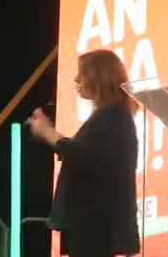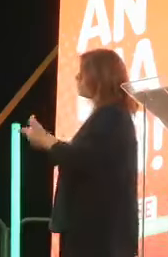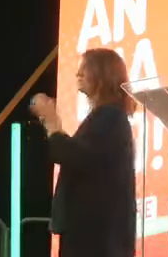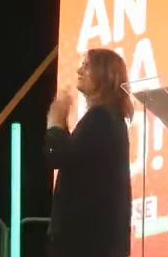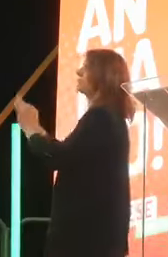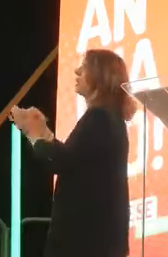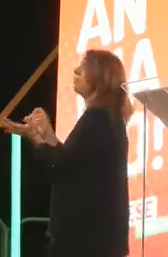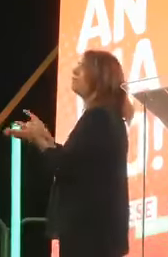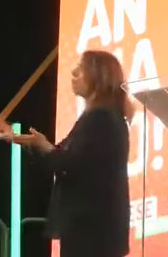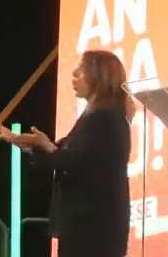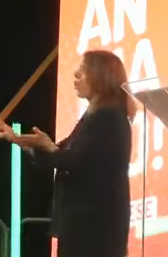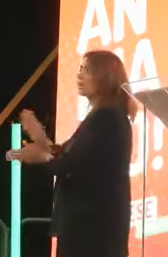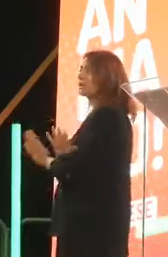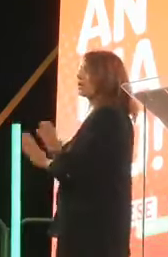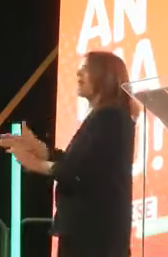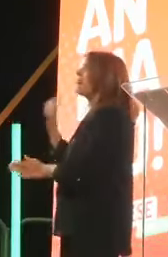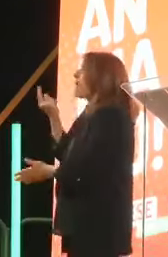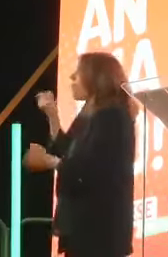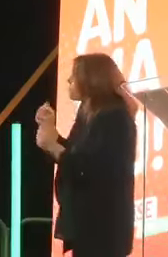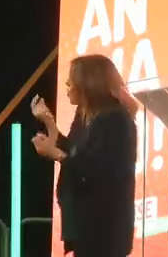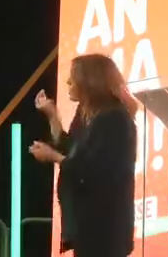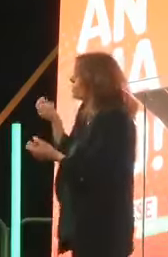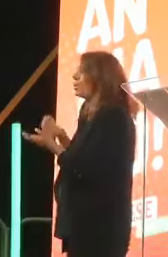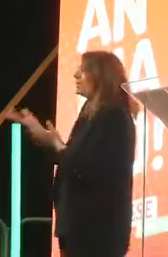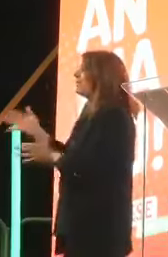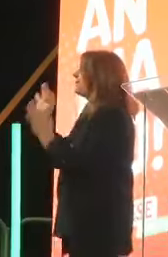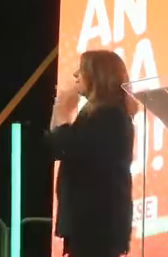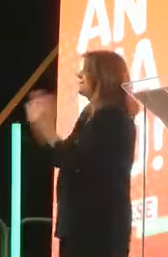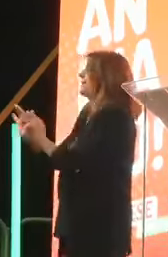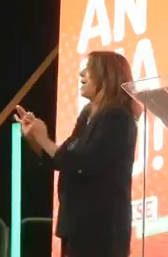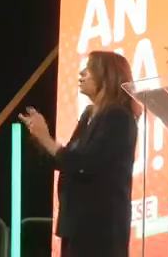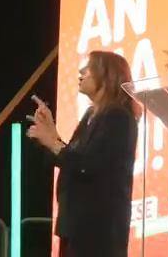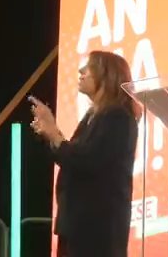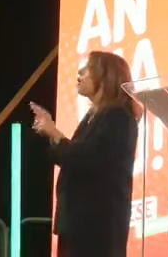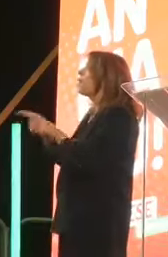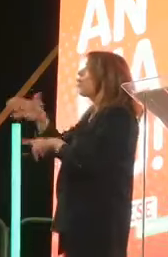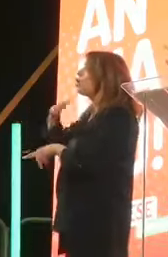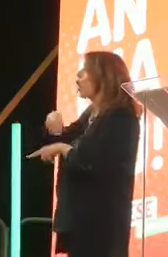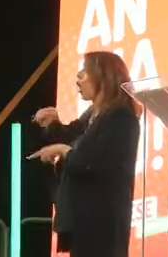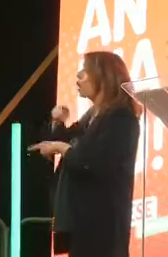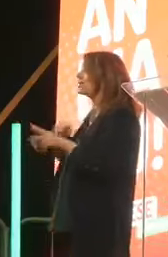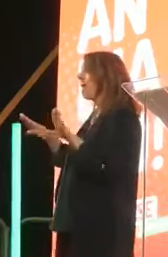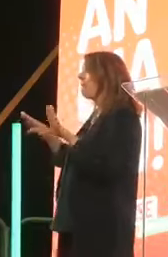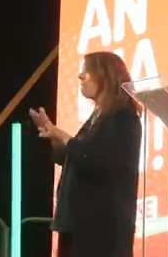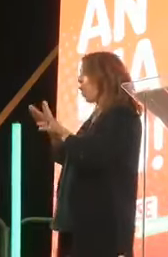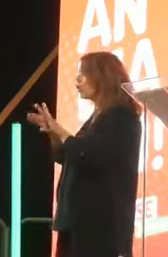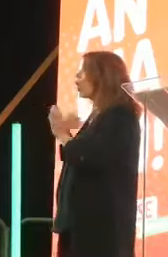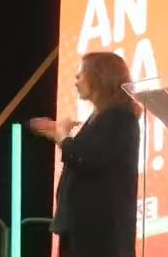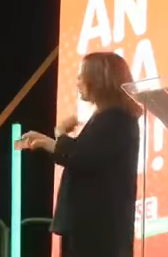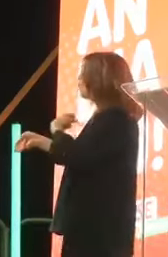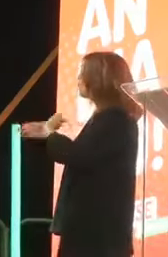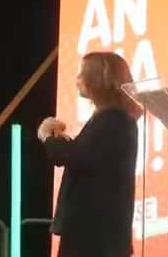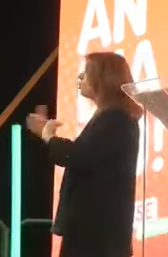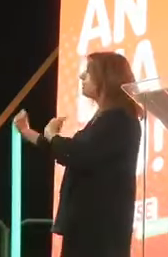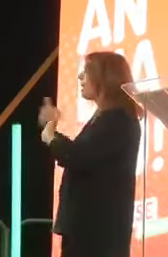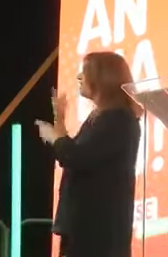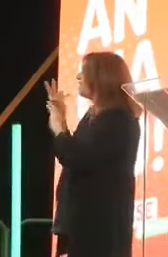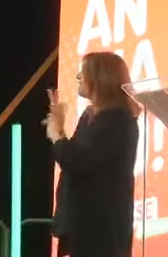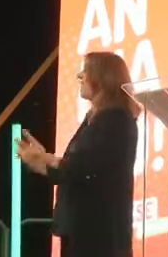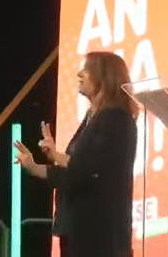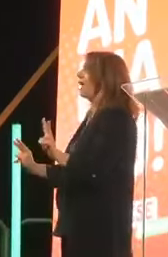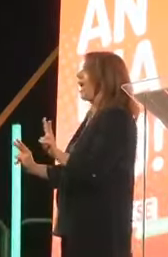inserirsi, nemmeno un centimetro. Deve trovare le nostre porte chiuse dai vostri corpi e dalla vostra